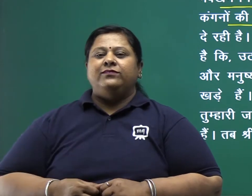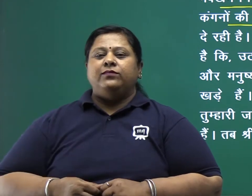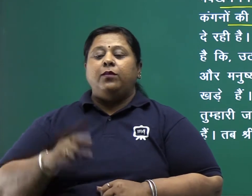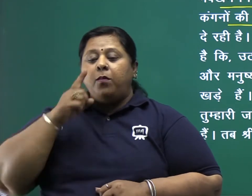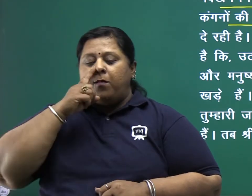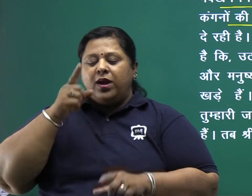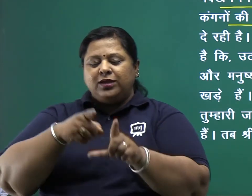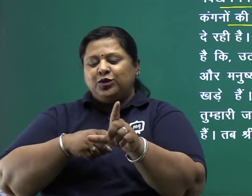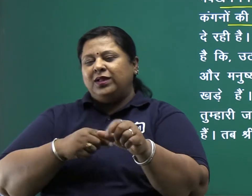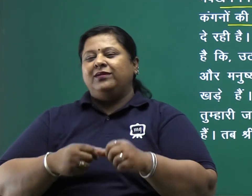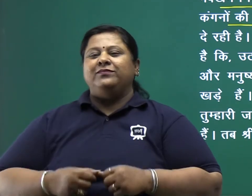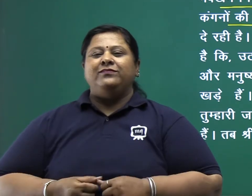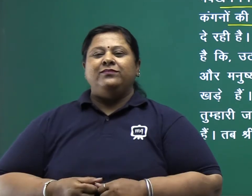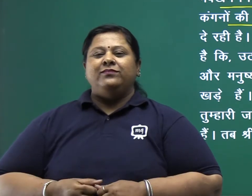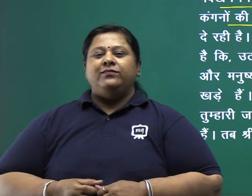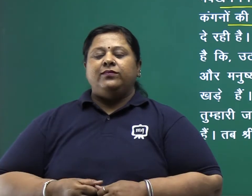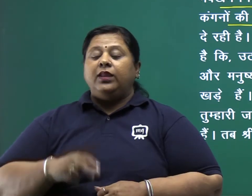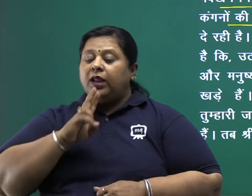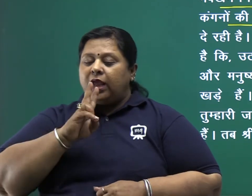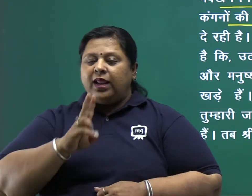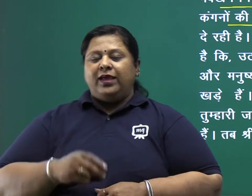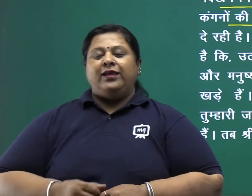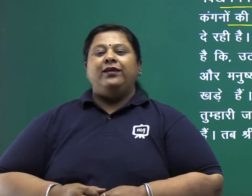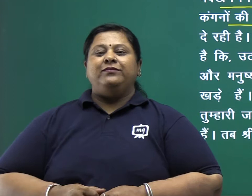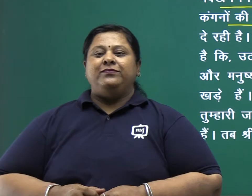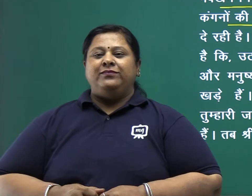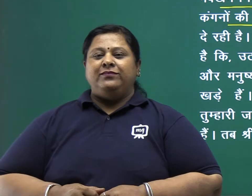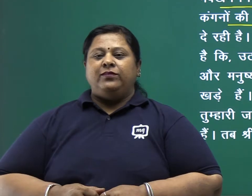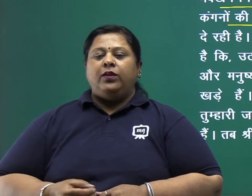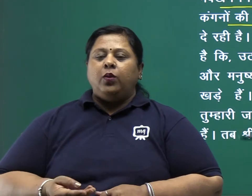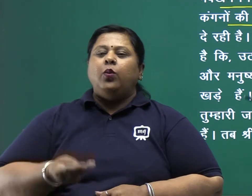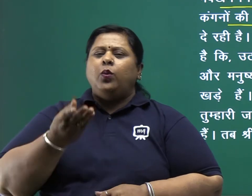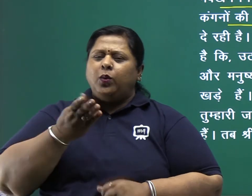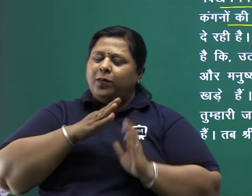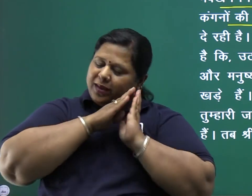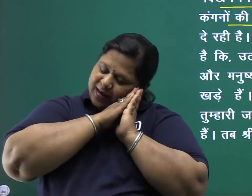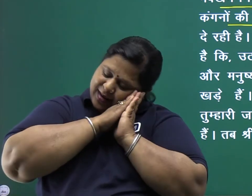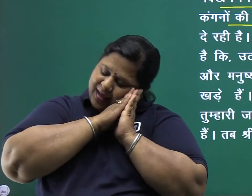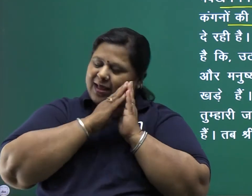माँ यशोदा कह रही हैं कि उठो मेरे लाल।